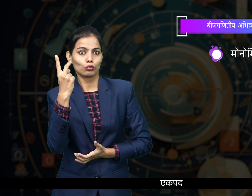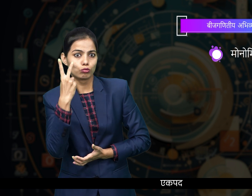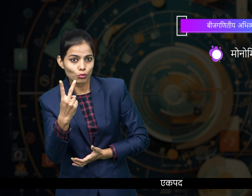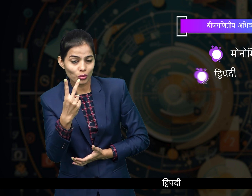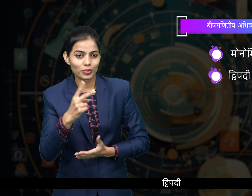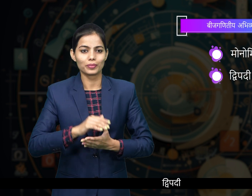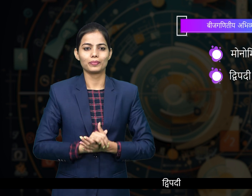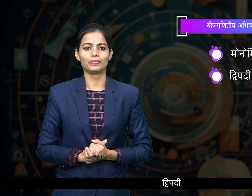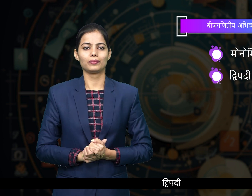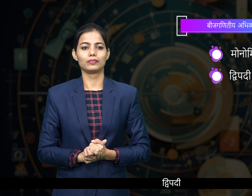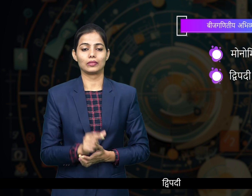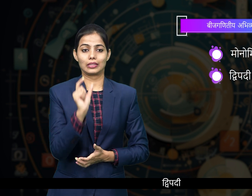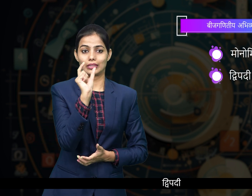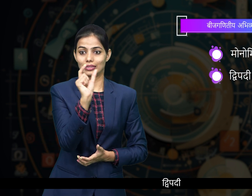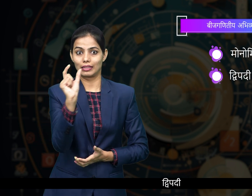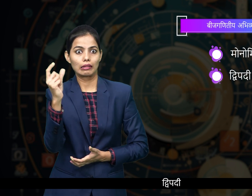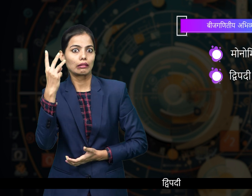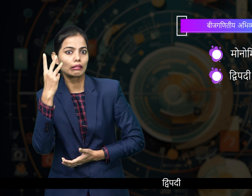एकपद, द्विपदी,